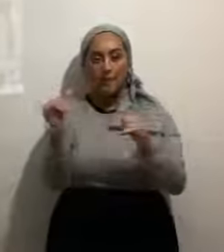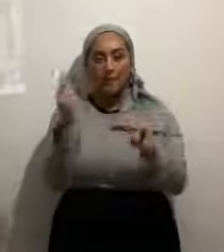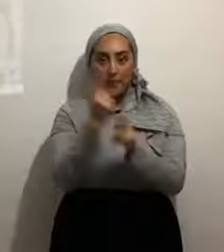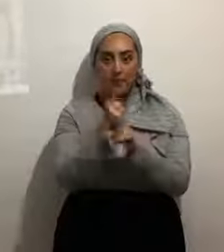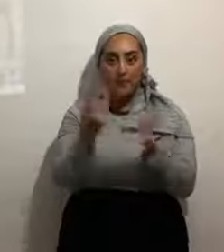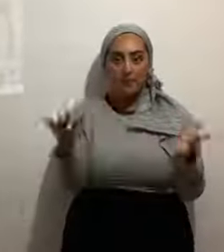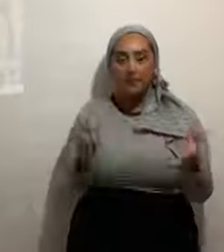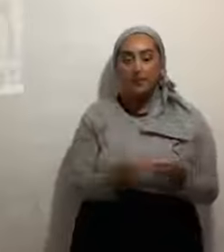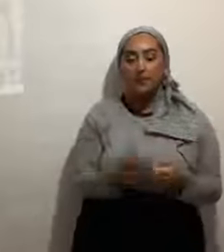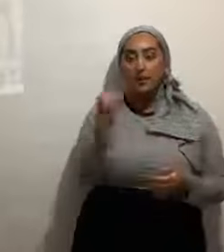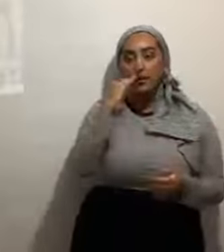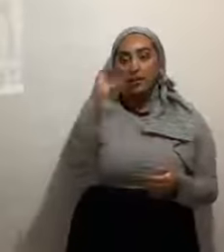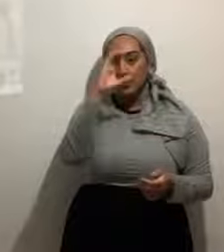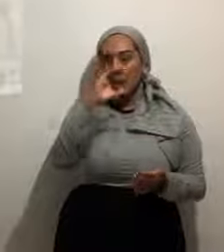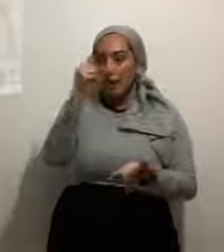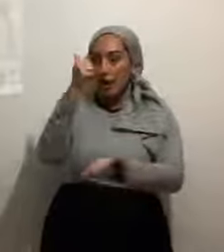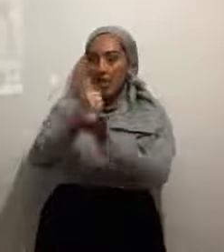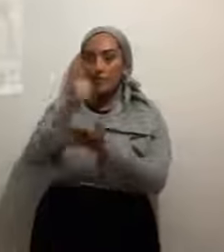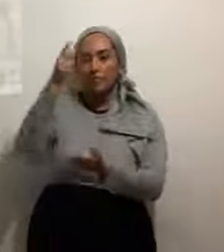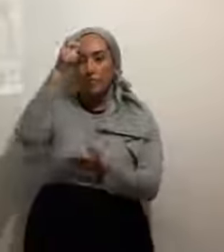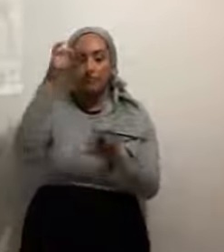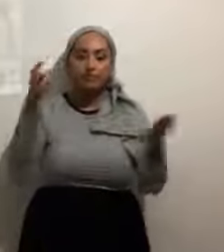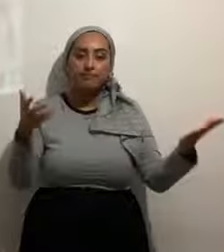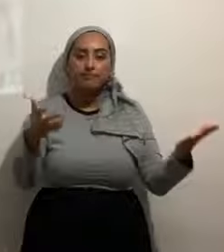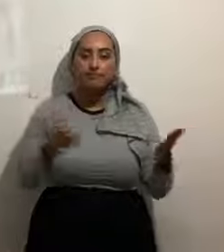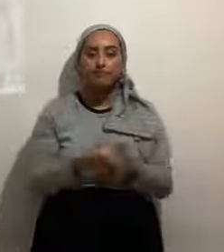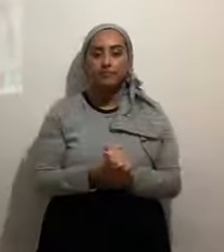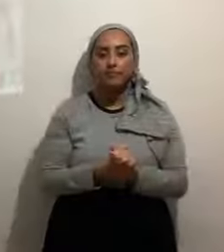Pero si buscas la ayuda del diablo, entonces eres hijo de él.